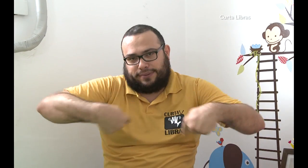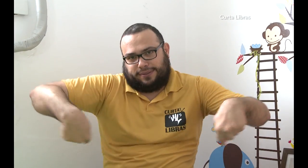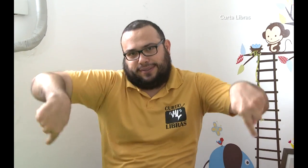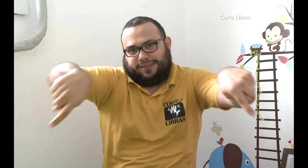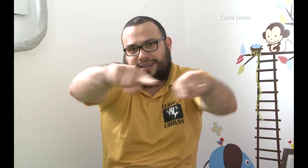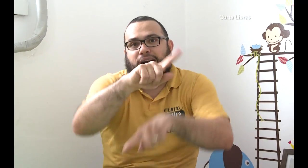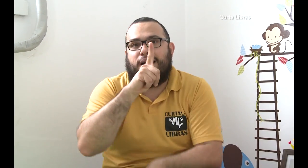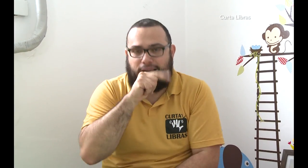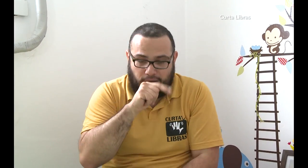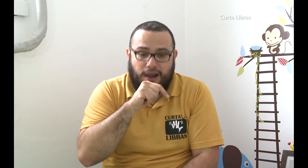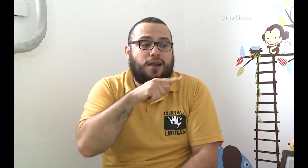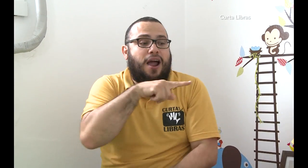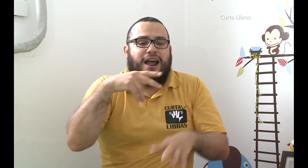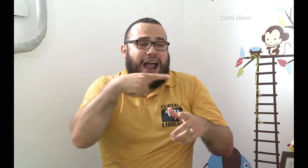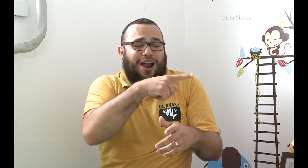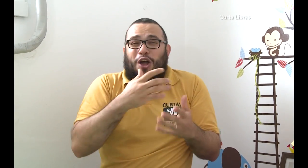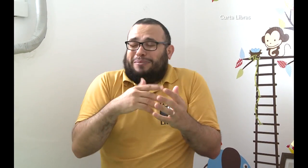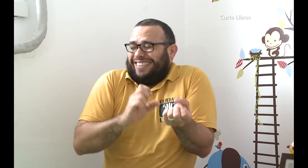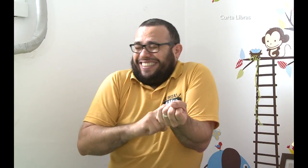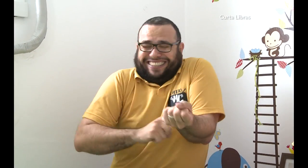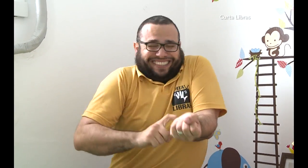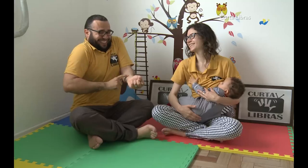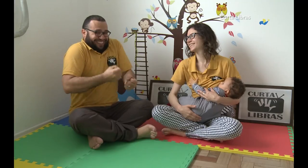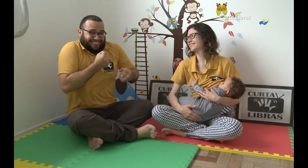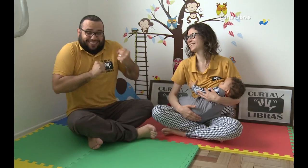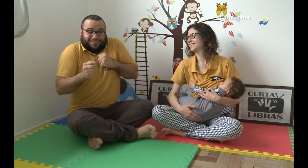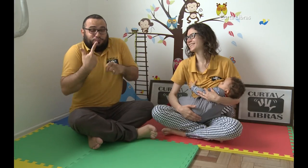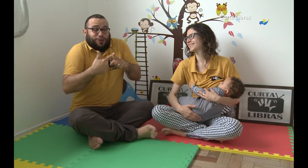A Fran estava nervosa Porque estava sentindo muita dor